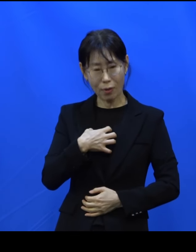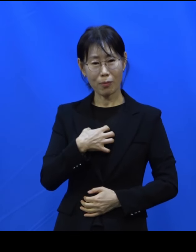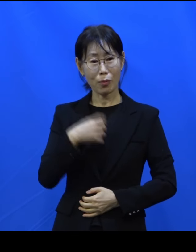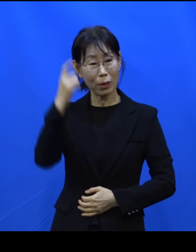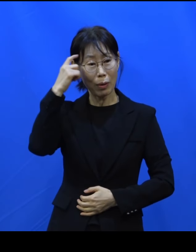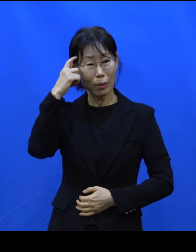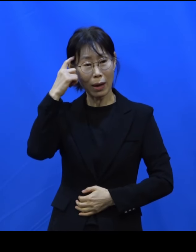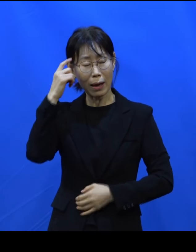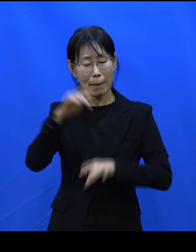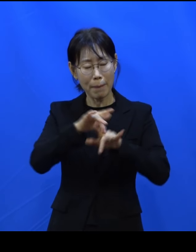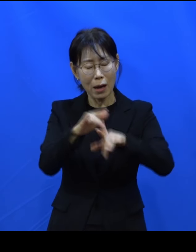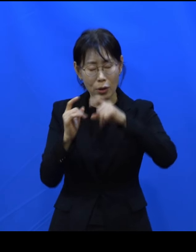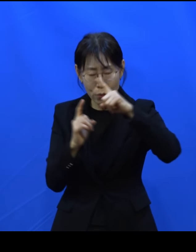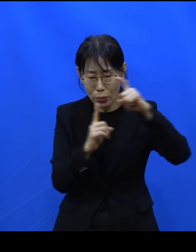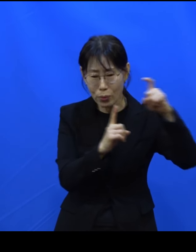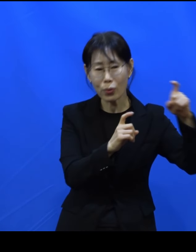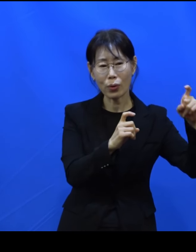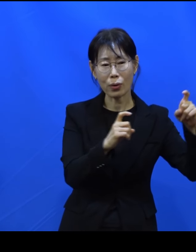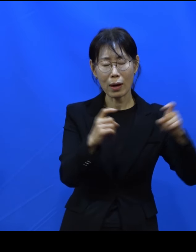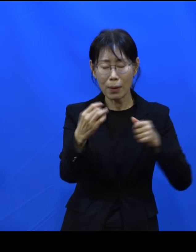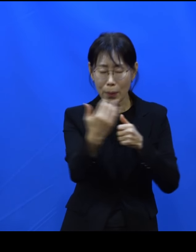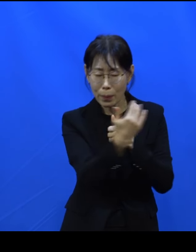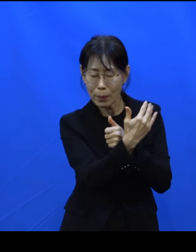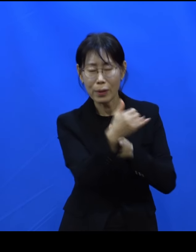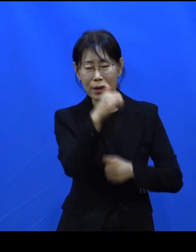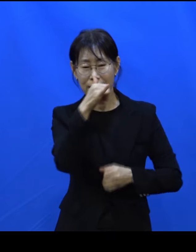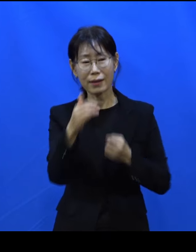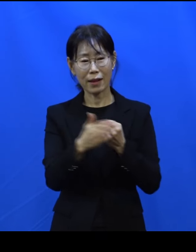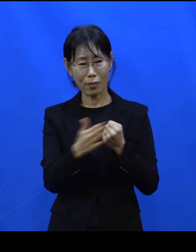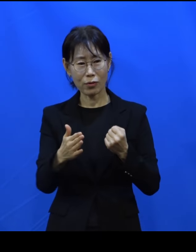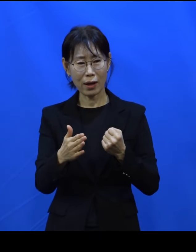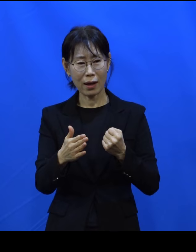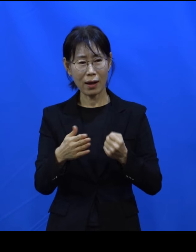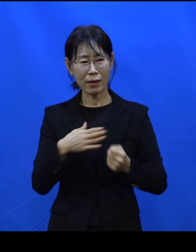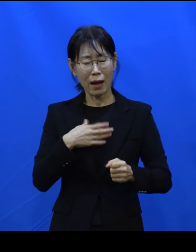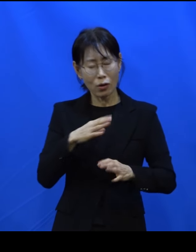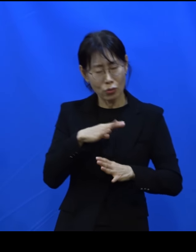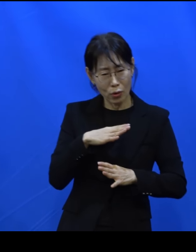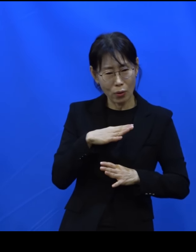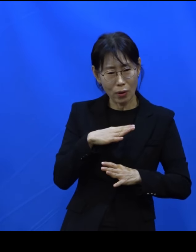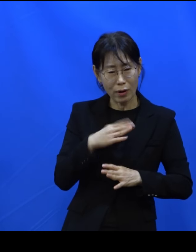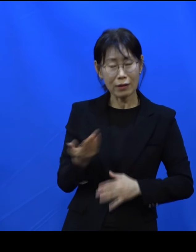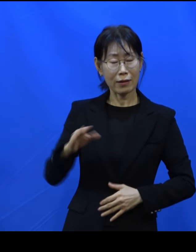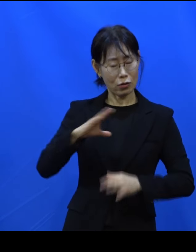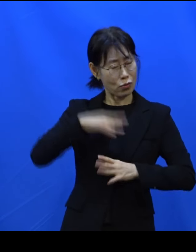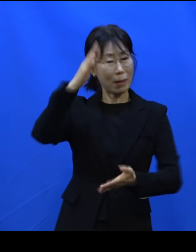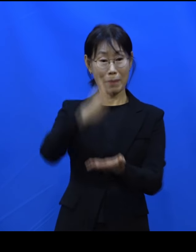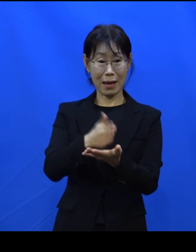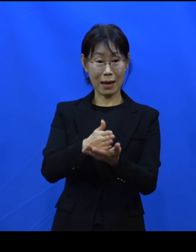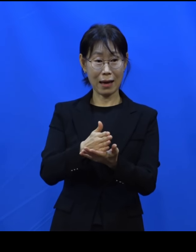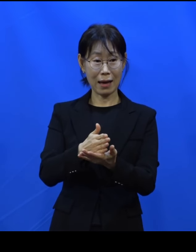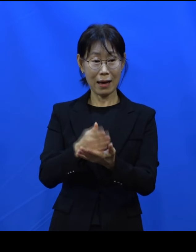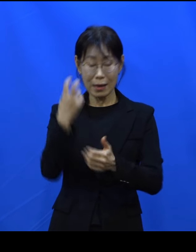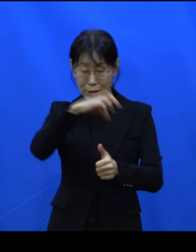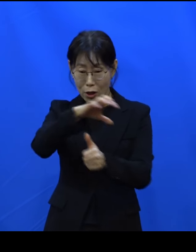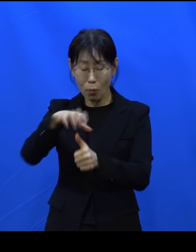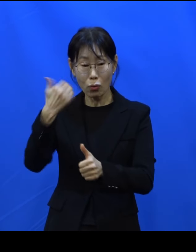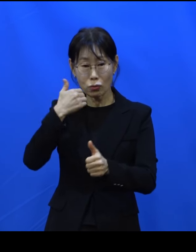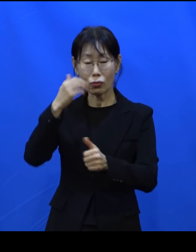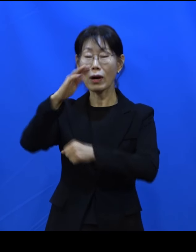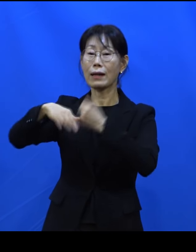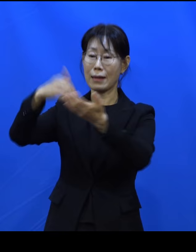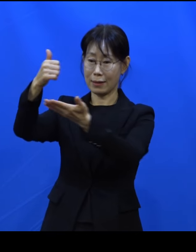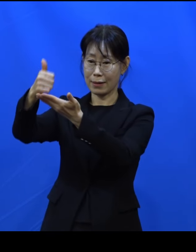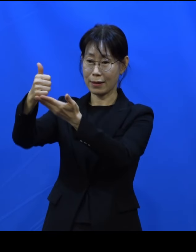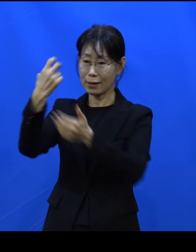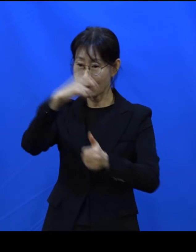있고. 그러나 두려워할 필요가 없어. 지켜주신다는 신랑 되신 그리스도가. 자, 시편